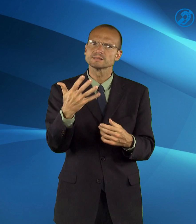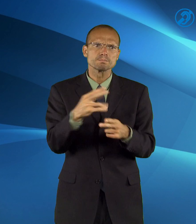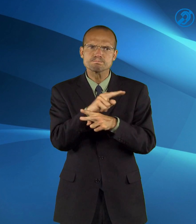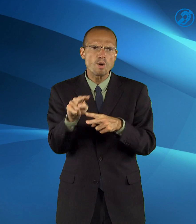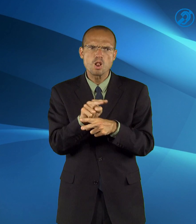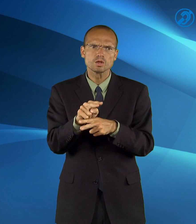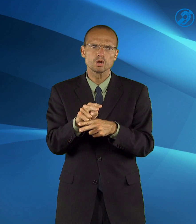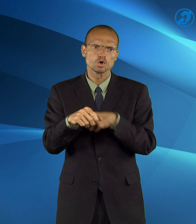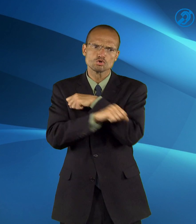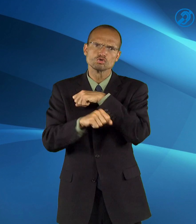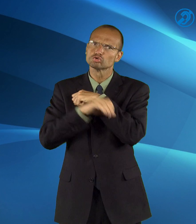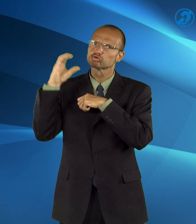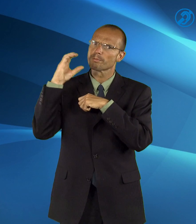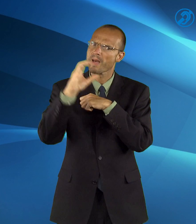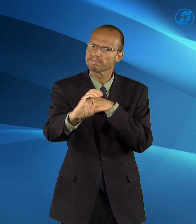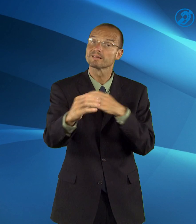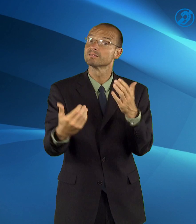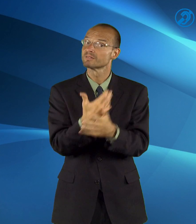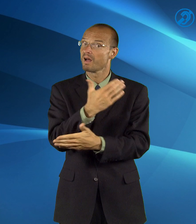Petdeset polnih štipendij za invalide.